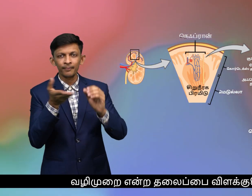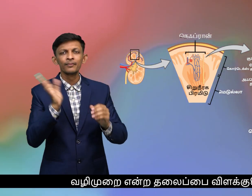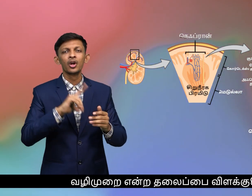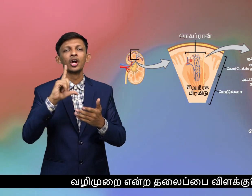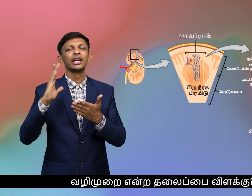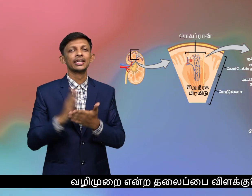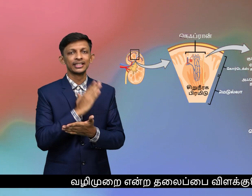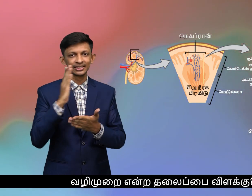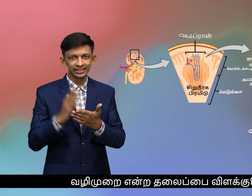விளக்குகிறேன்.